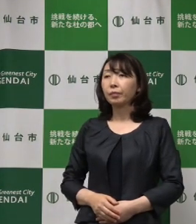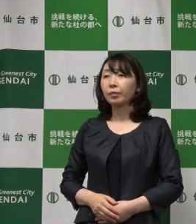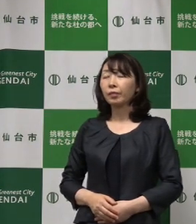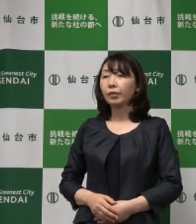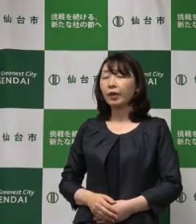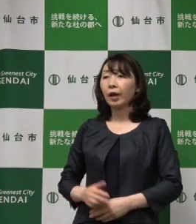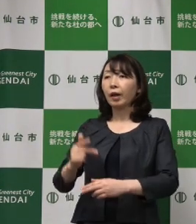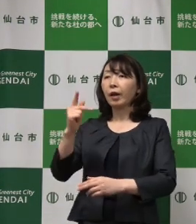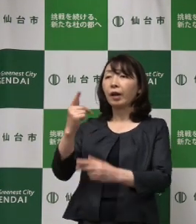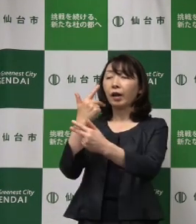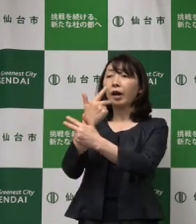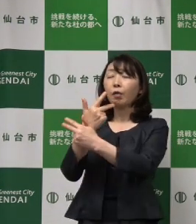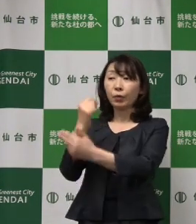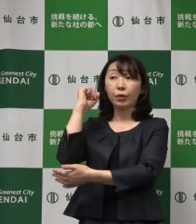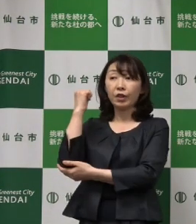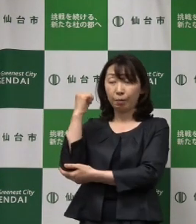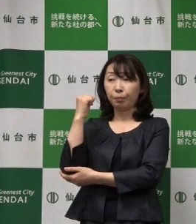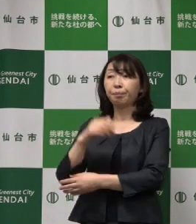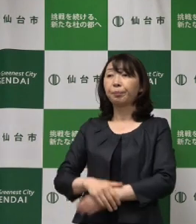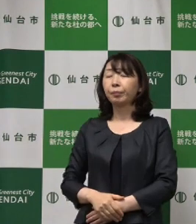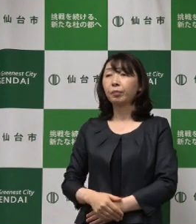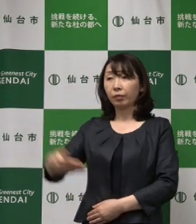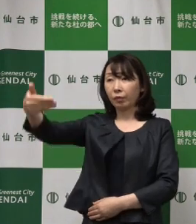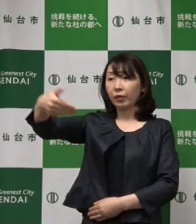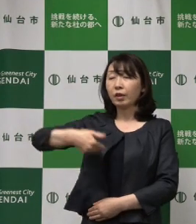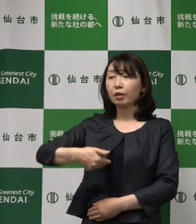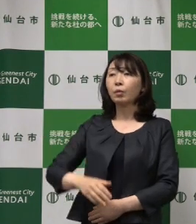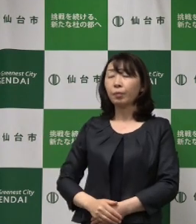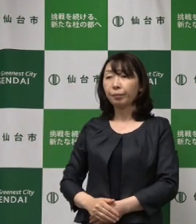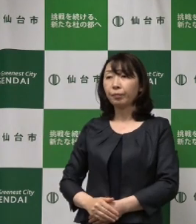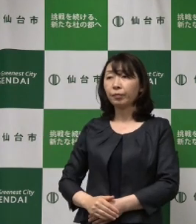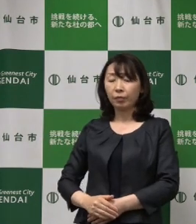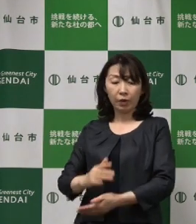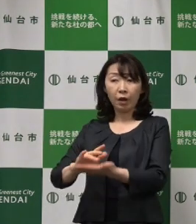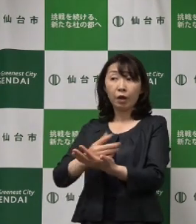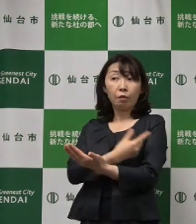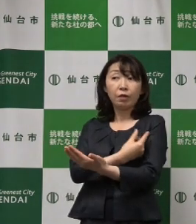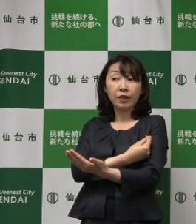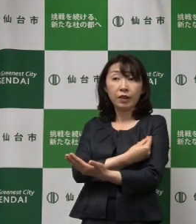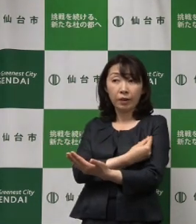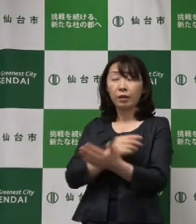科学振興業通よろしくお願いします。一旦ワクチン接種のことってお伺いしたいんですけれども、